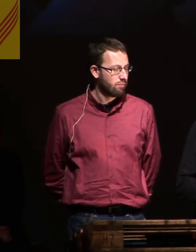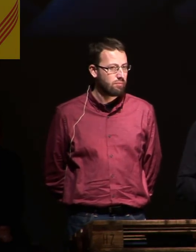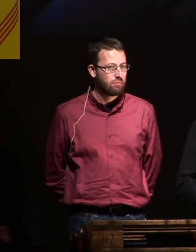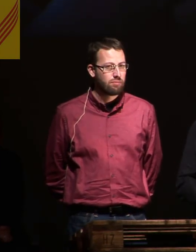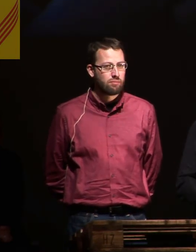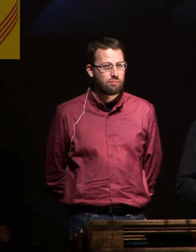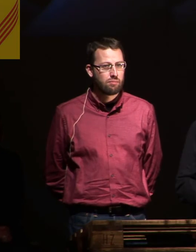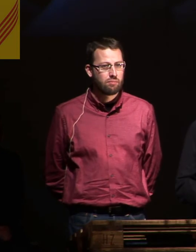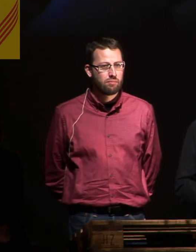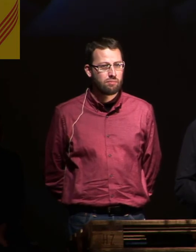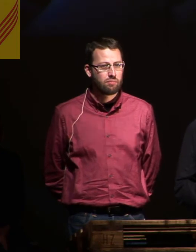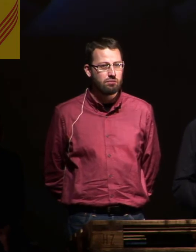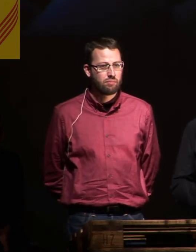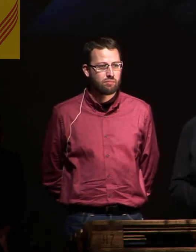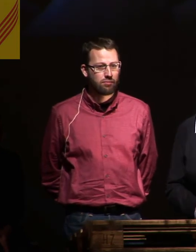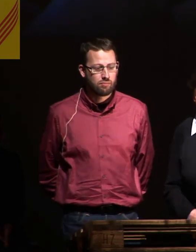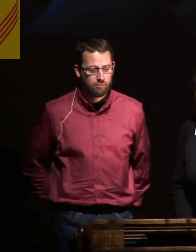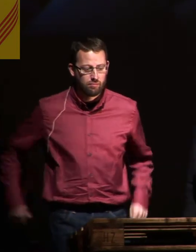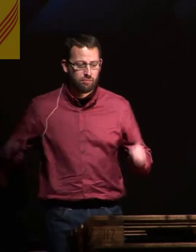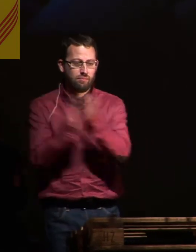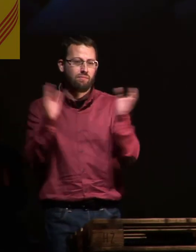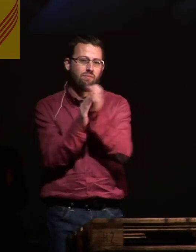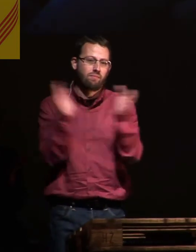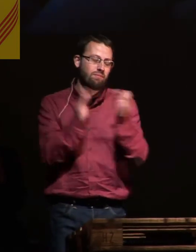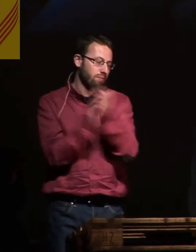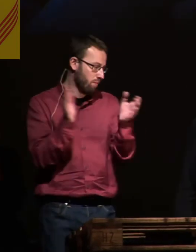dignitat, llibertat i felicitat anticapitalista. Visca els Països Catalans.